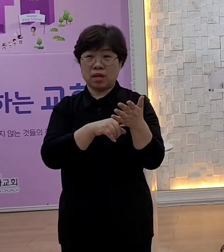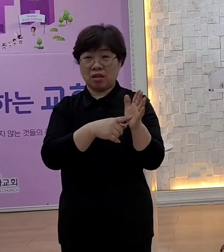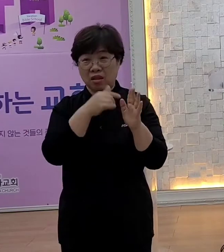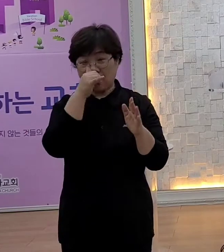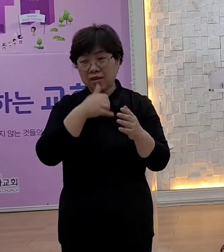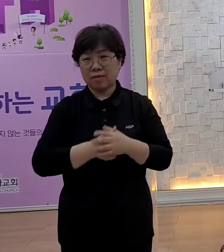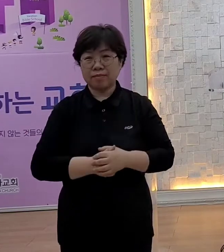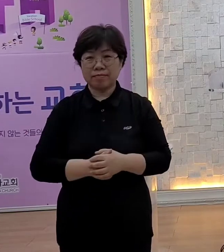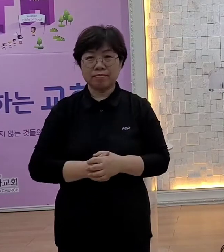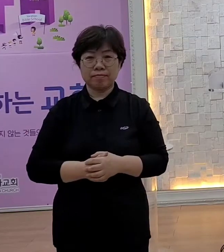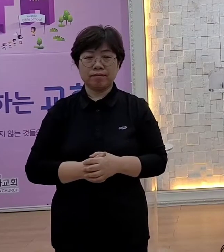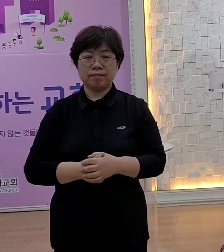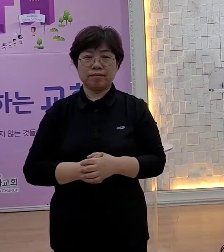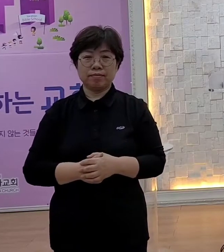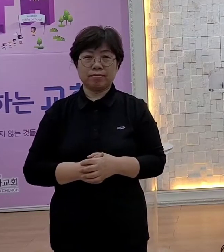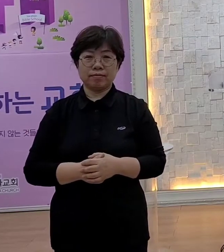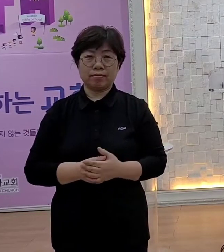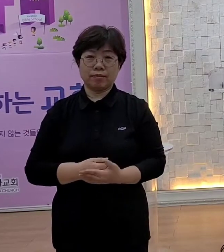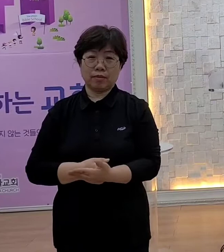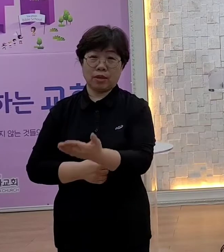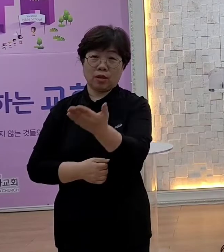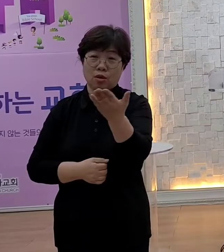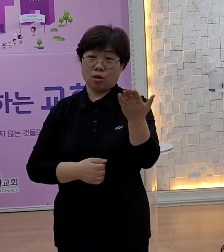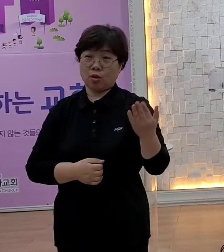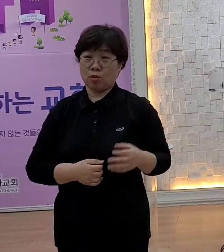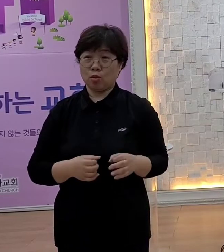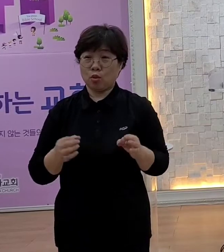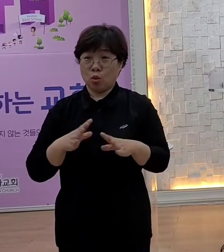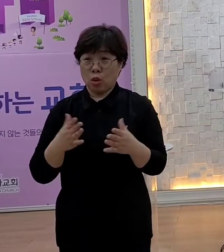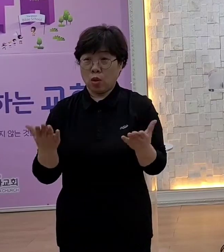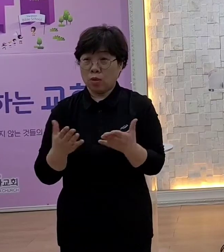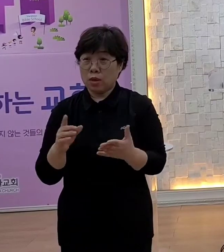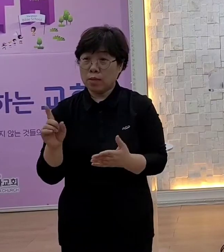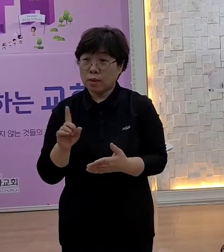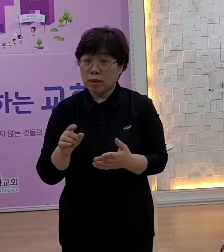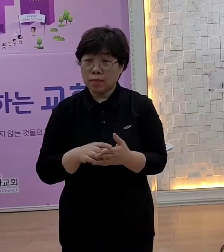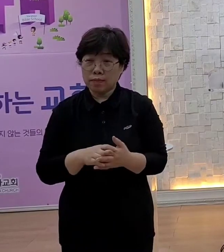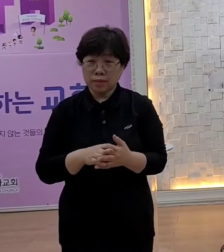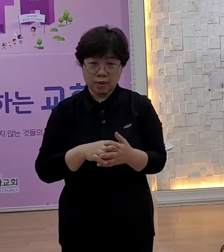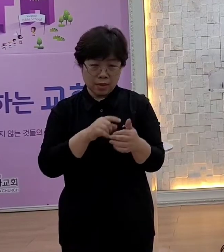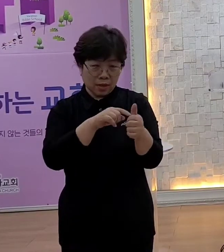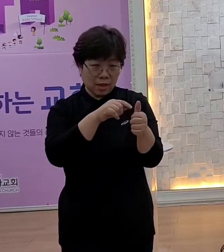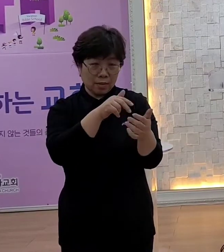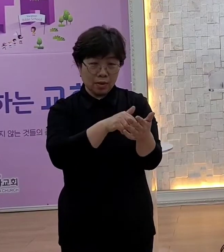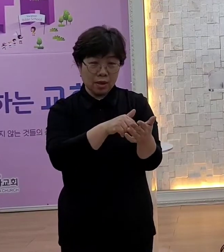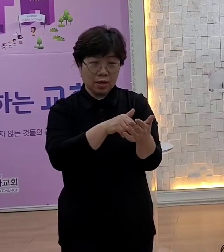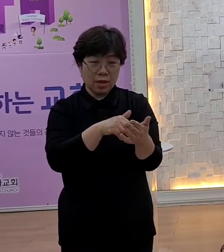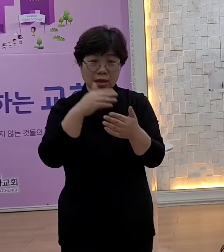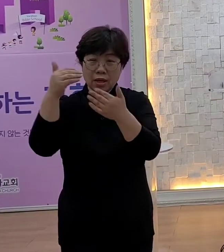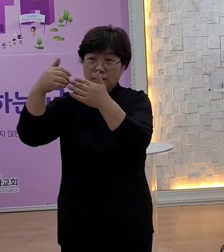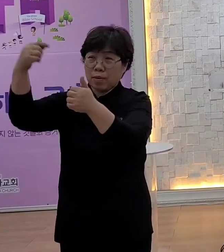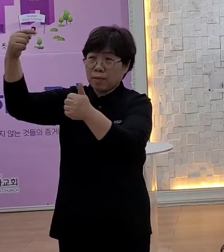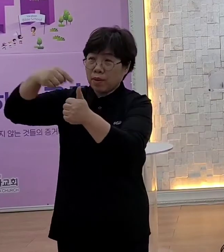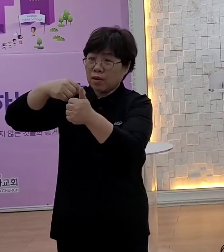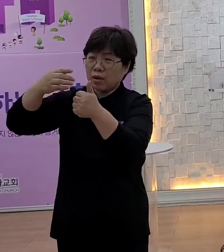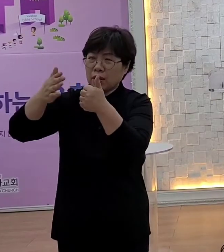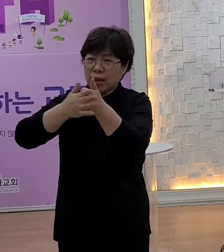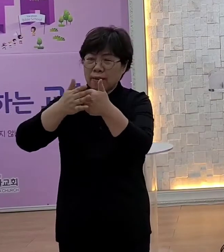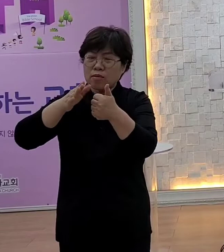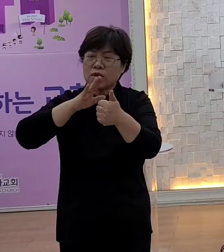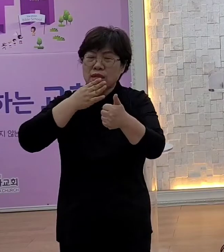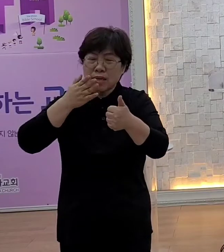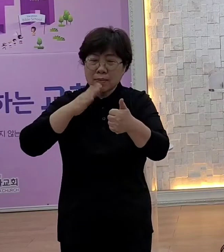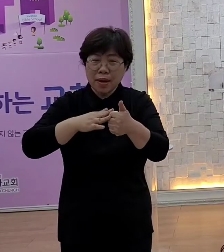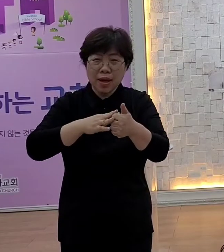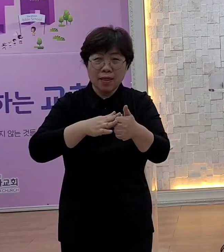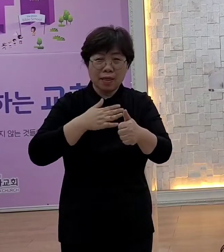여러분 놀라운 것이 뭐냐면 지금 요나가 이렇게 대놓고 저주를 합니다. 물론 하나님의 명령이었지만 40일 지나면